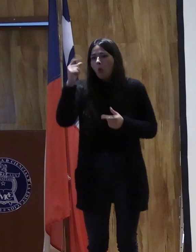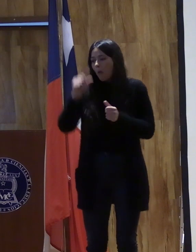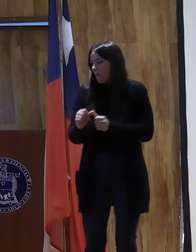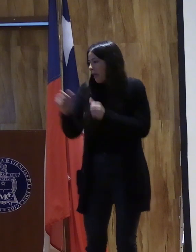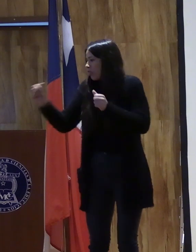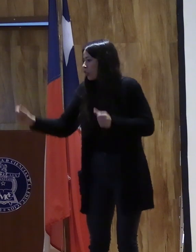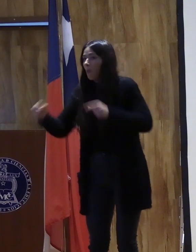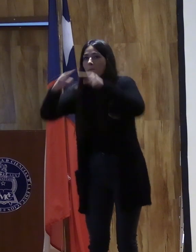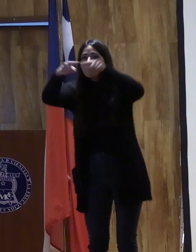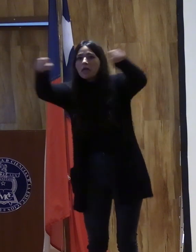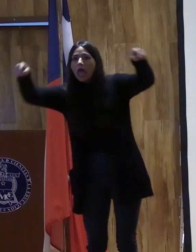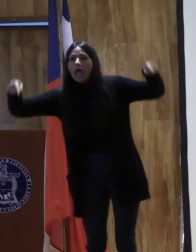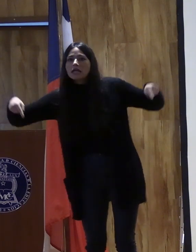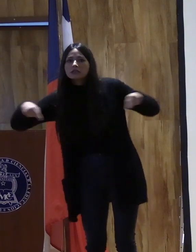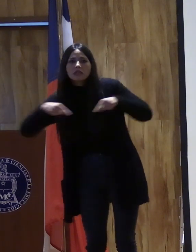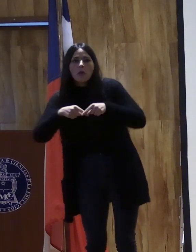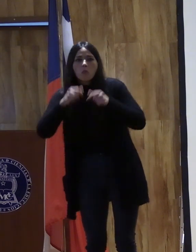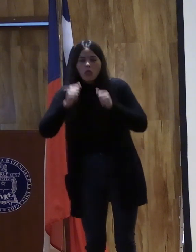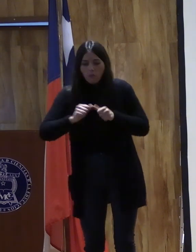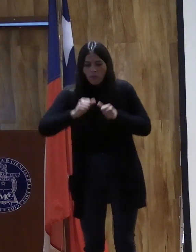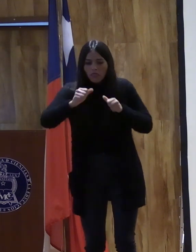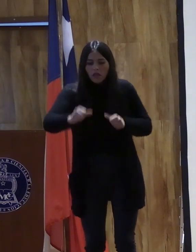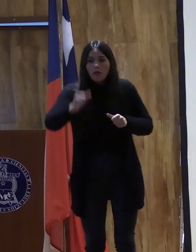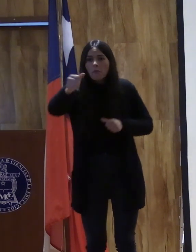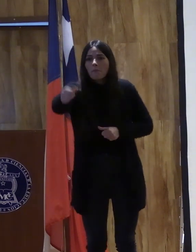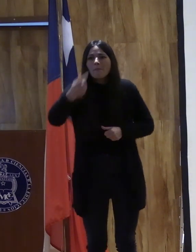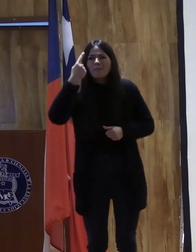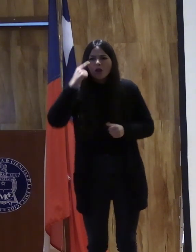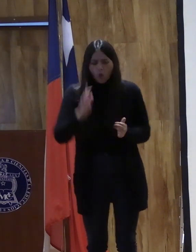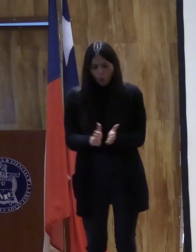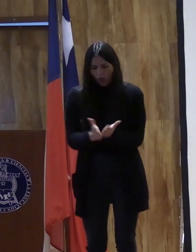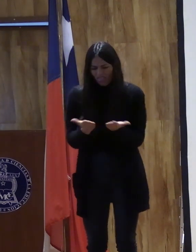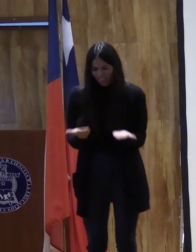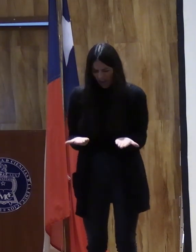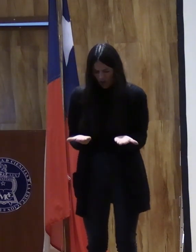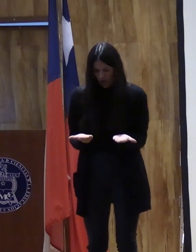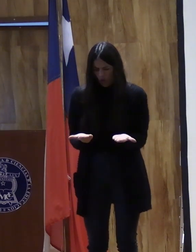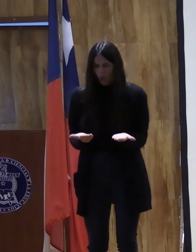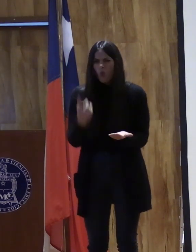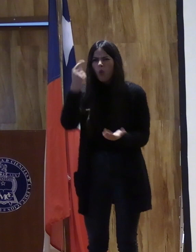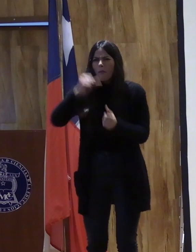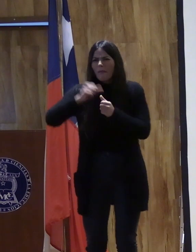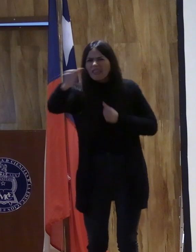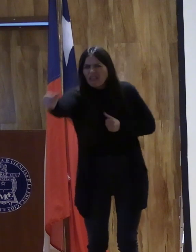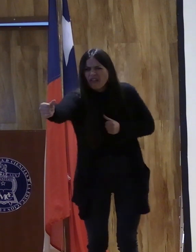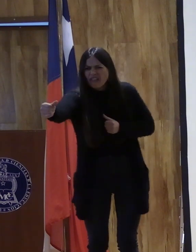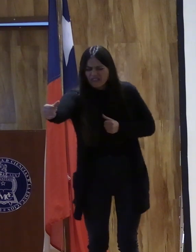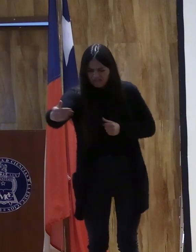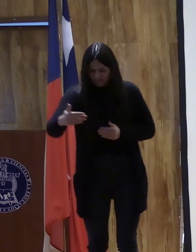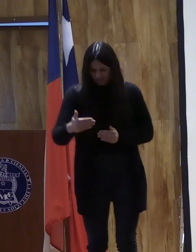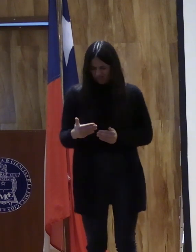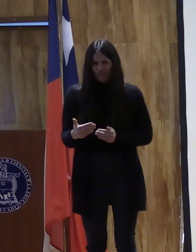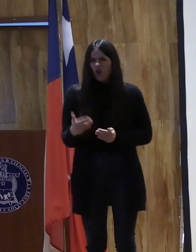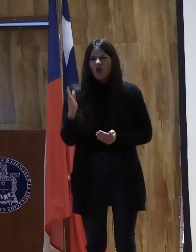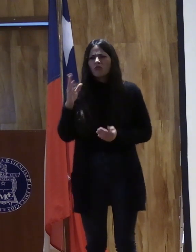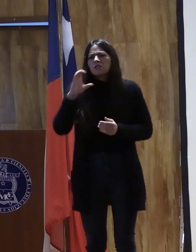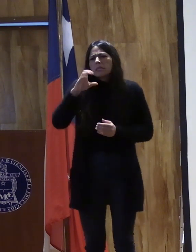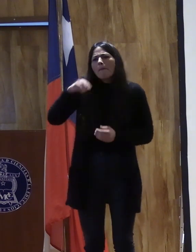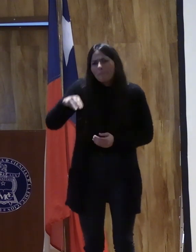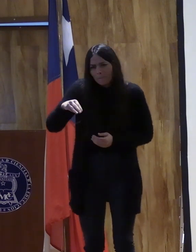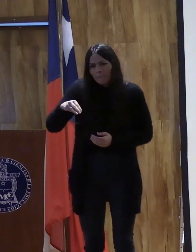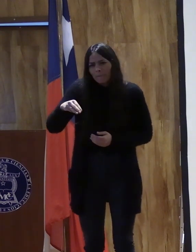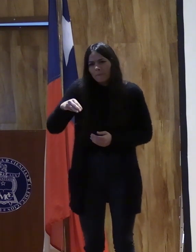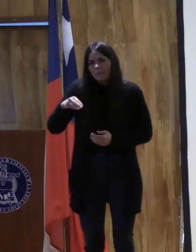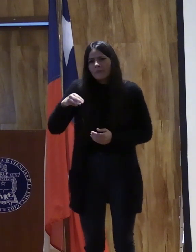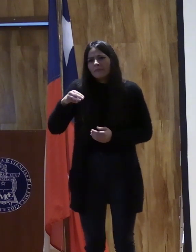en metros. Pero cuando uno tiene un cuaderno, medirlo en metros, el tamaño del cuaderno, entonces uno tiene el centímetro y el